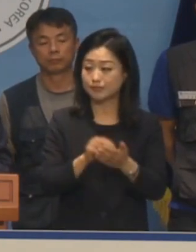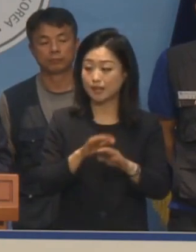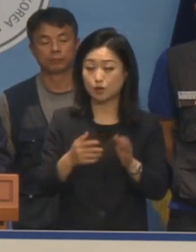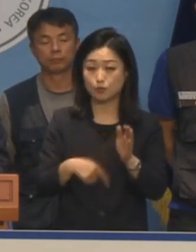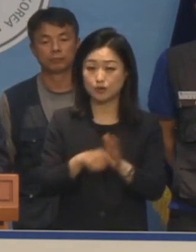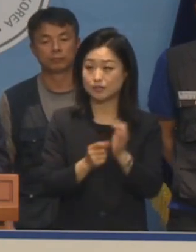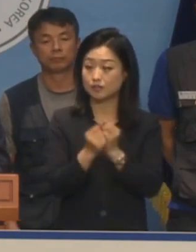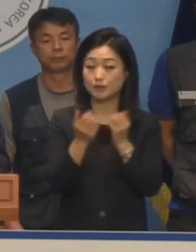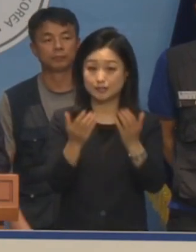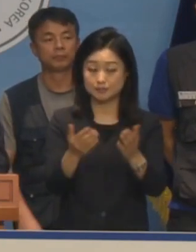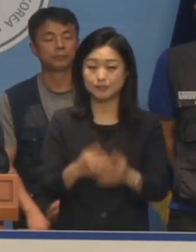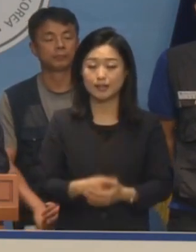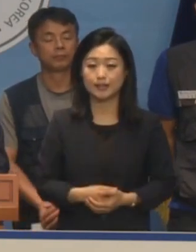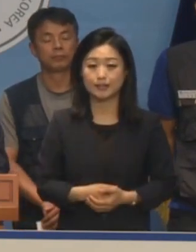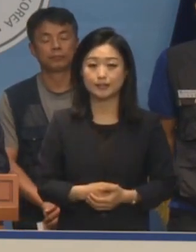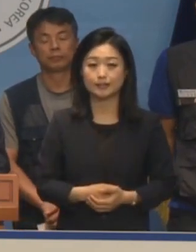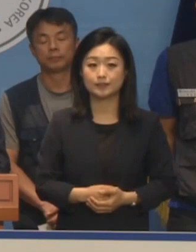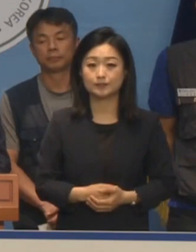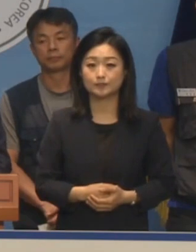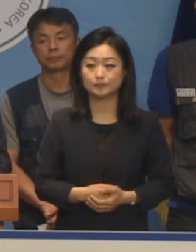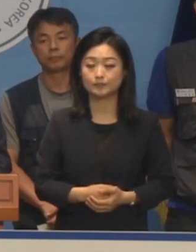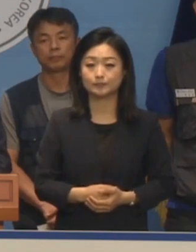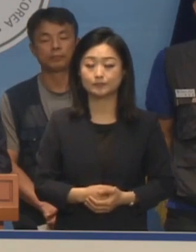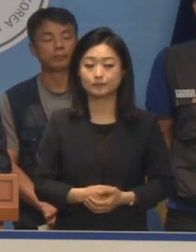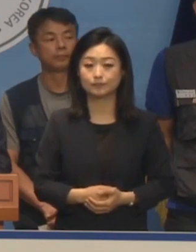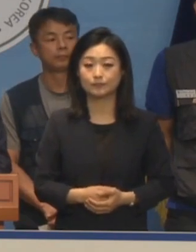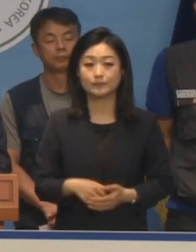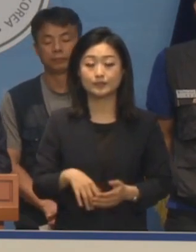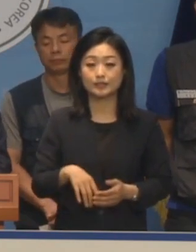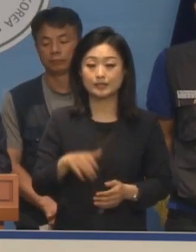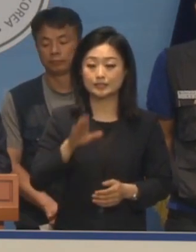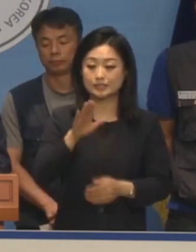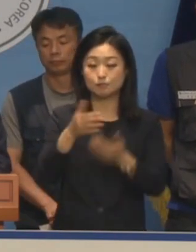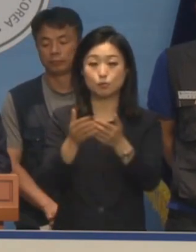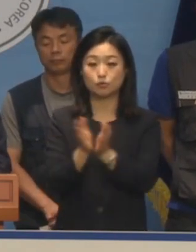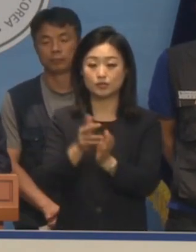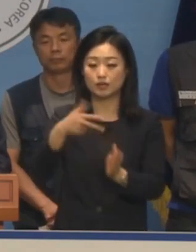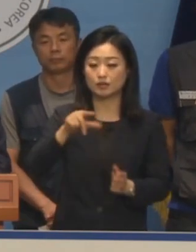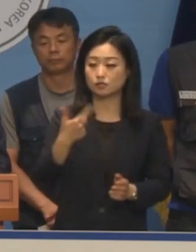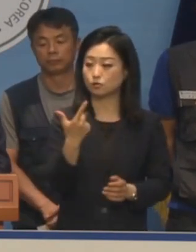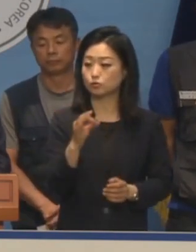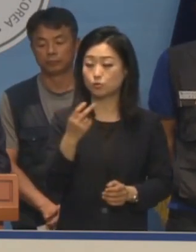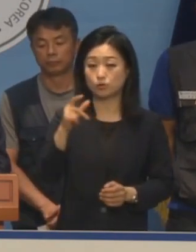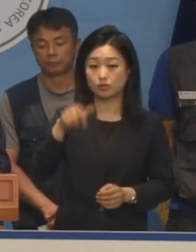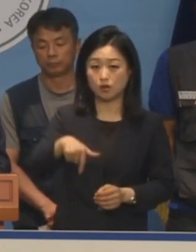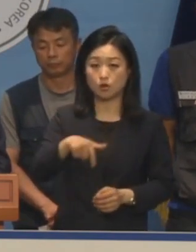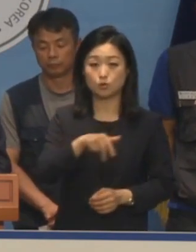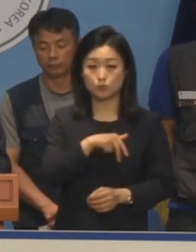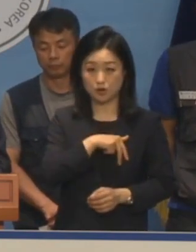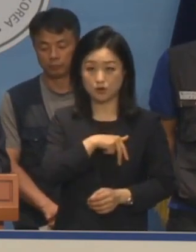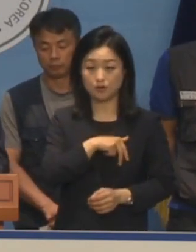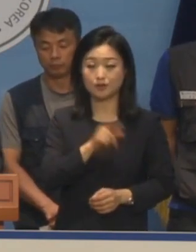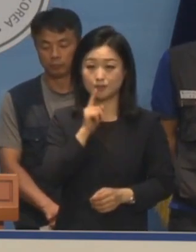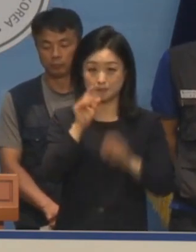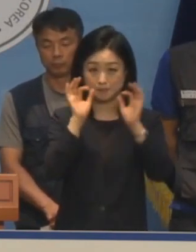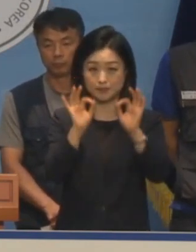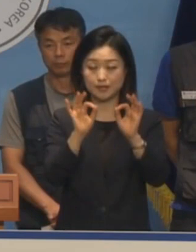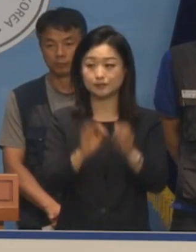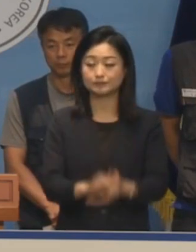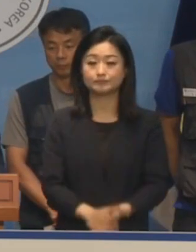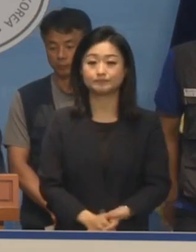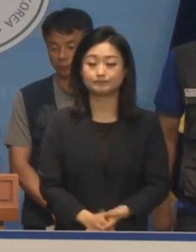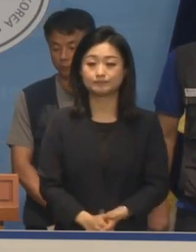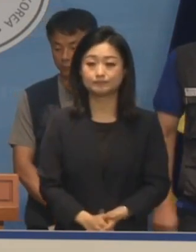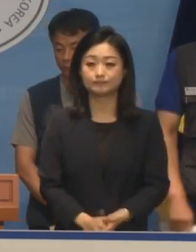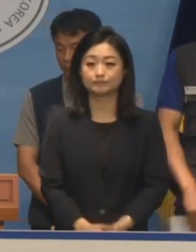기자 회견을 마련했습니다 기자에게 순서 말씀드리겠습니다 먼저 진보당의 전종덕 의원님 발언 듣도록 하겠습니다